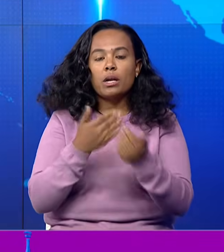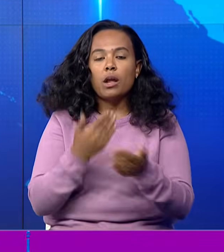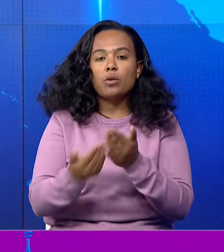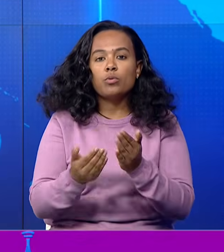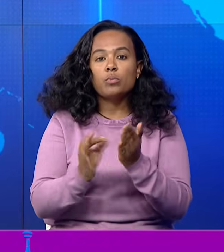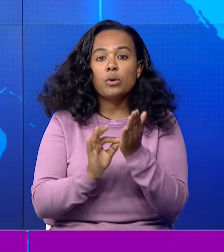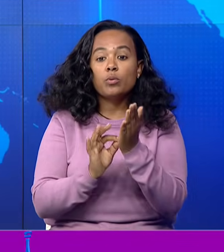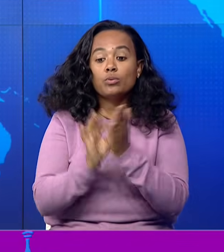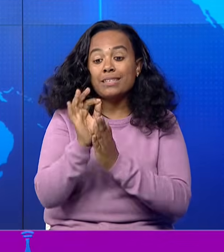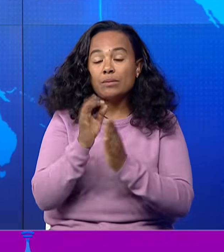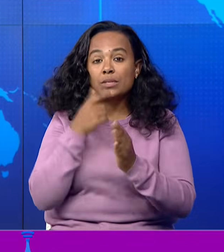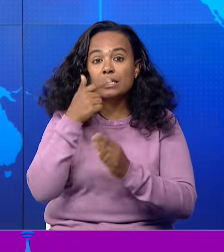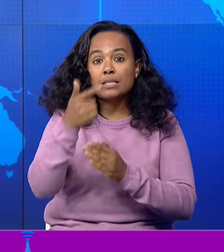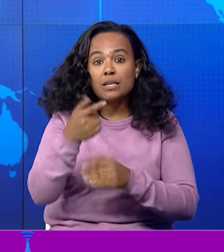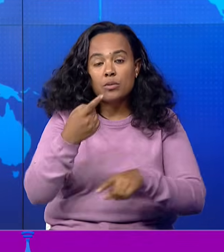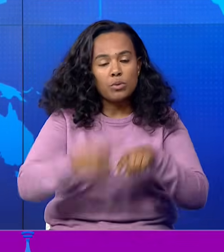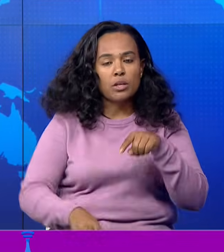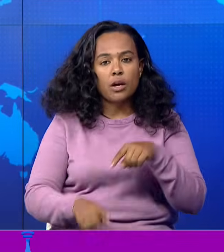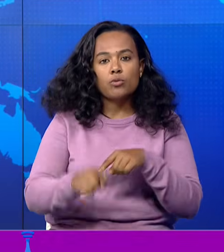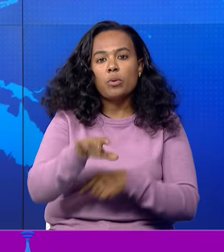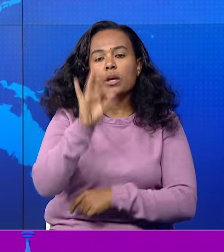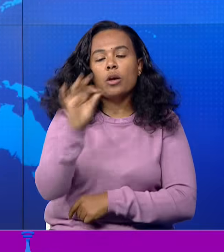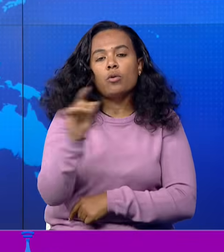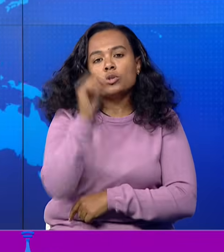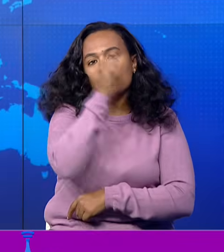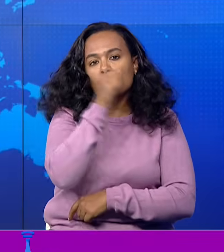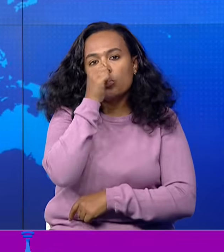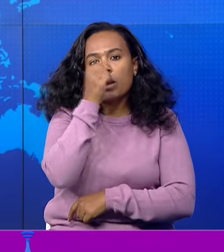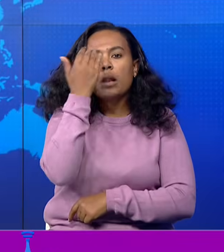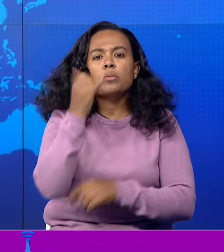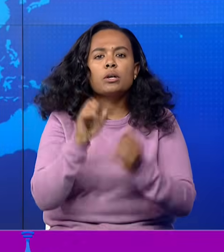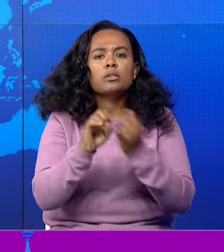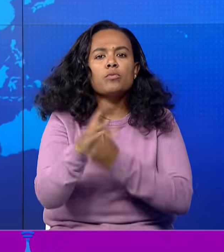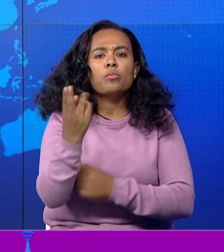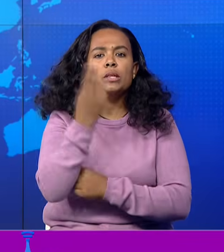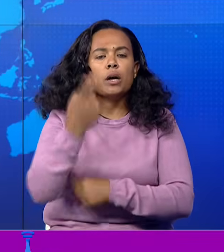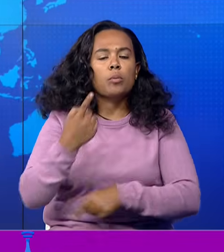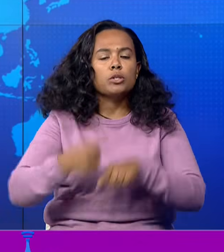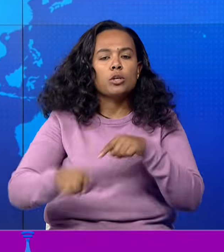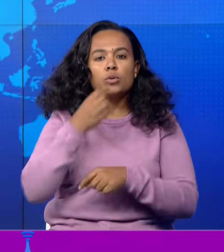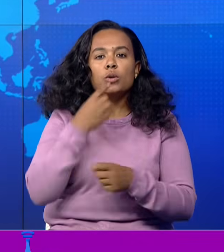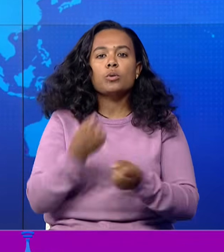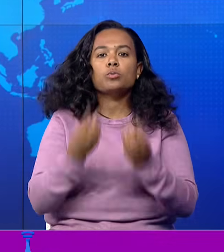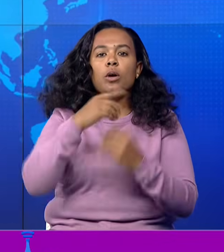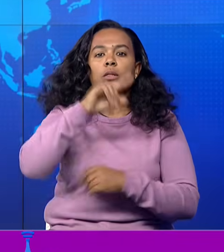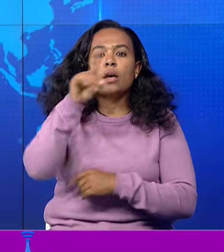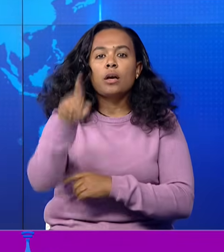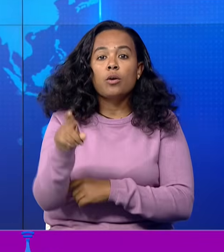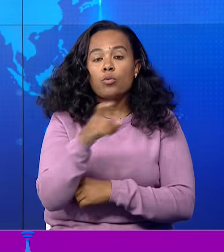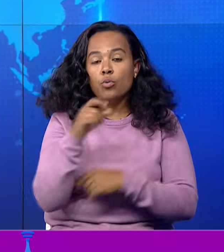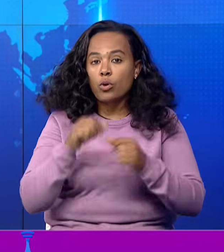ለመዘርዘር የሚታክቱ የቱሪዝም ሀብቶች መገኛ ነች ኢትዮጵያ። ስለምን ከዘርፉ መጠቀም ተሳናት የሚለው የብዙሃን ጥያቄ ሆኖ የዘለቀ